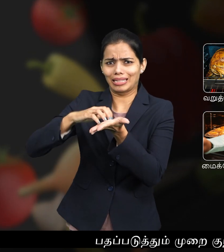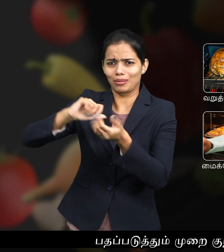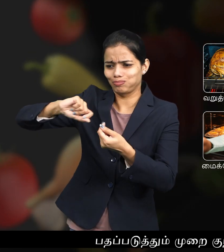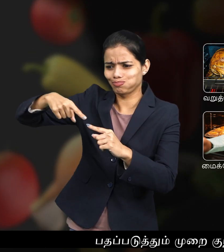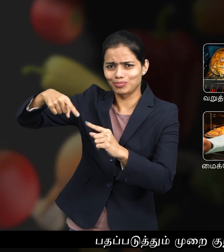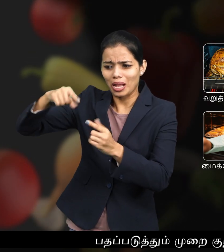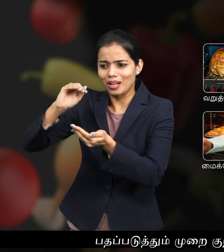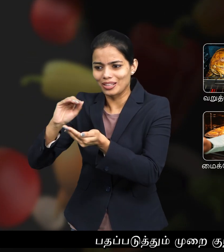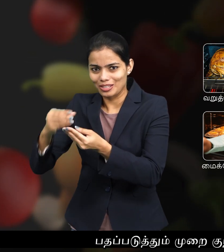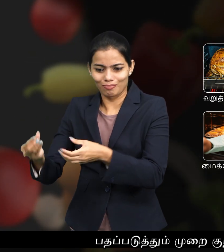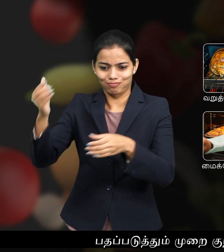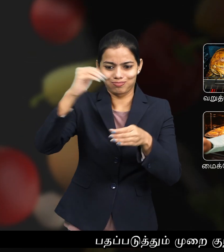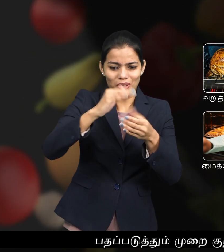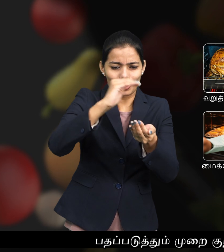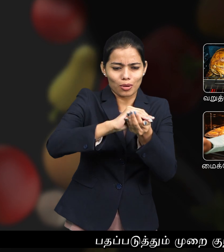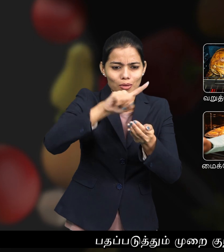கொண்டீர்கள்.